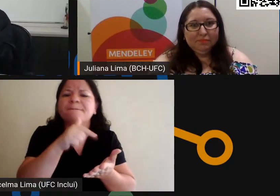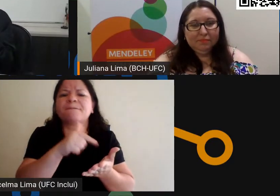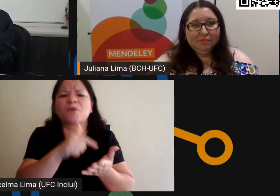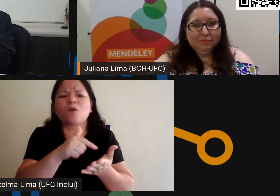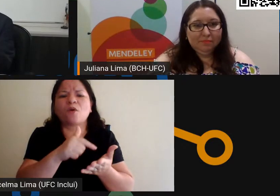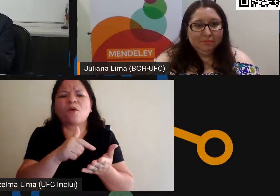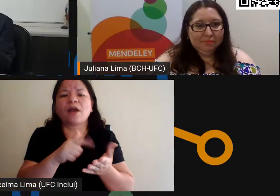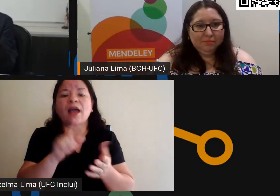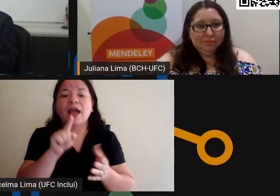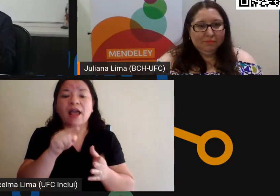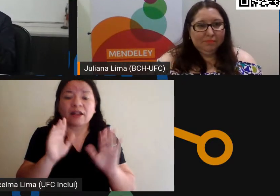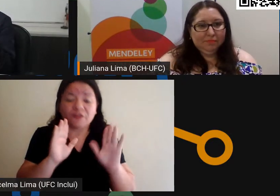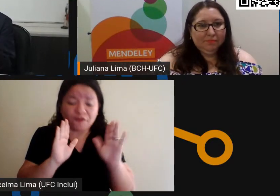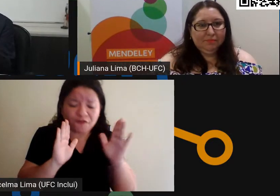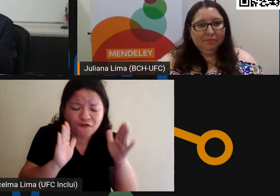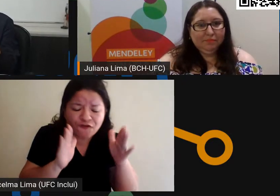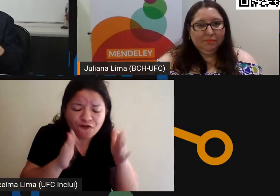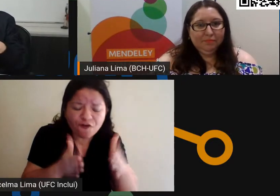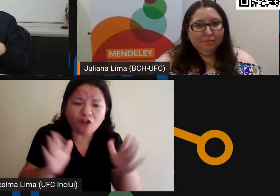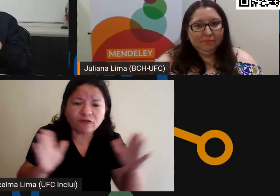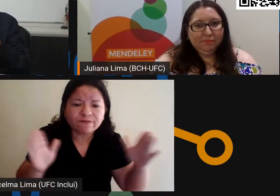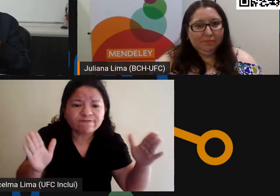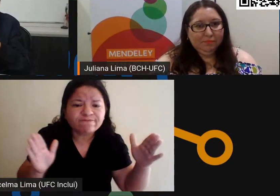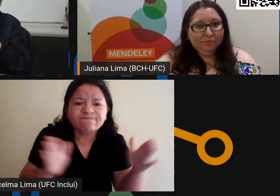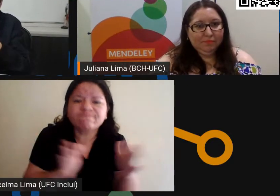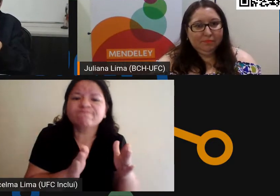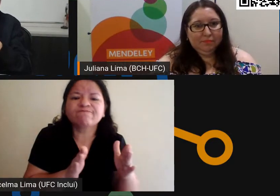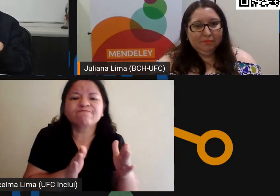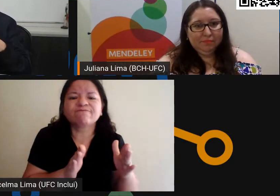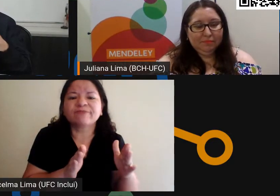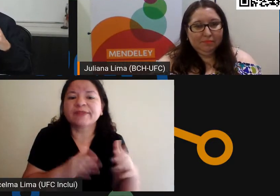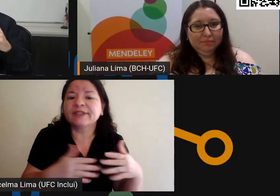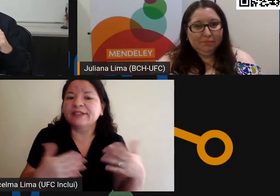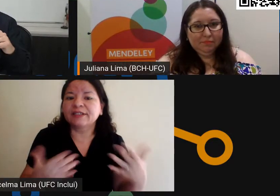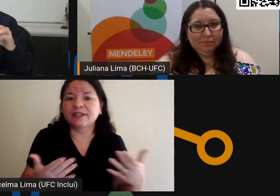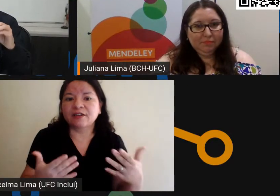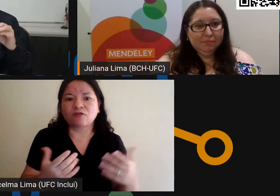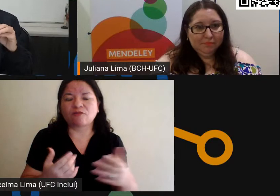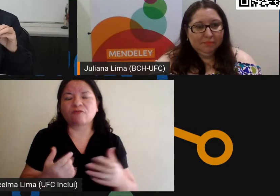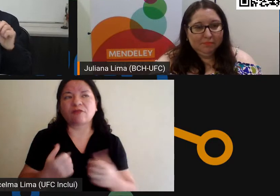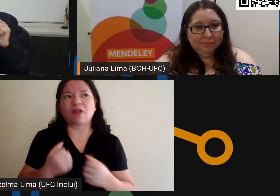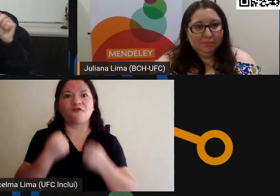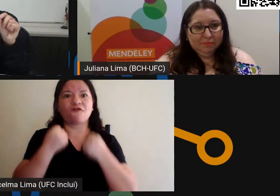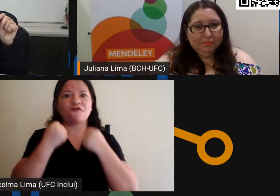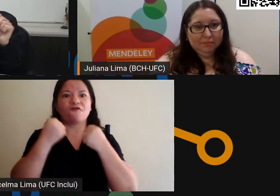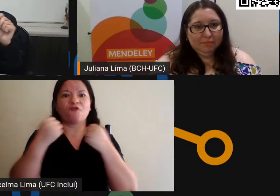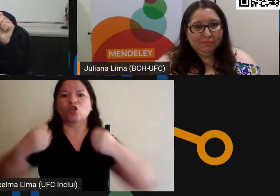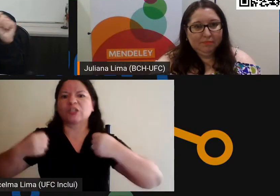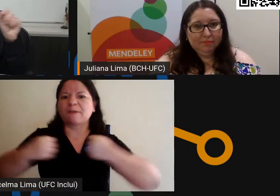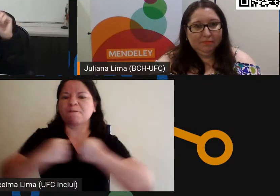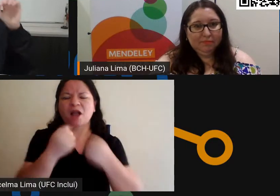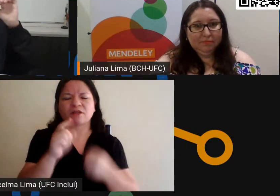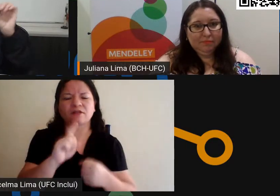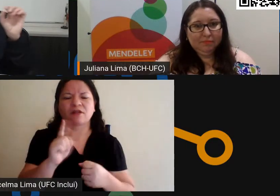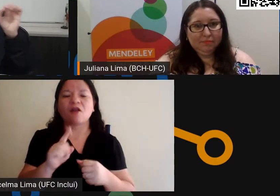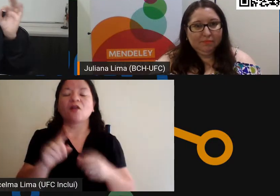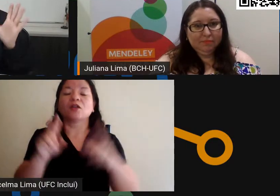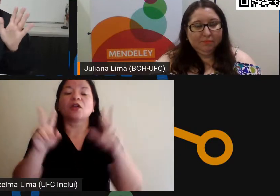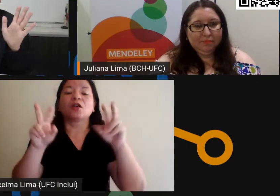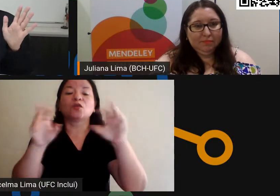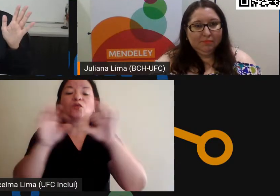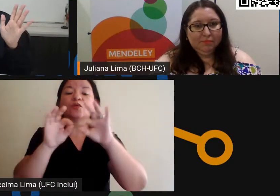um foco muito restrito. Com um foco muito restrito, não vai ter grandes fatores de impacto. Tá? Porque o título dela, você tem que fazer